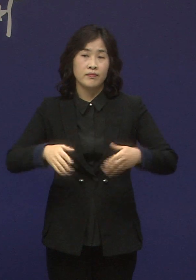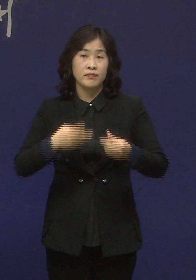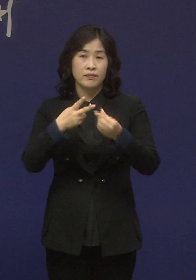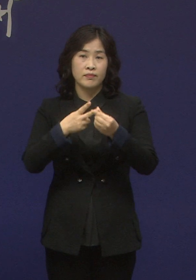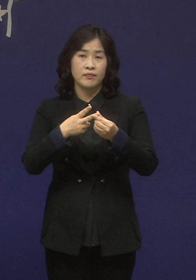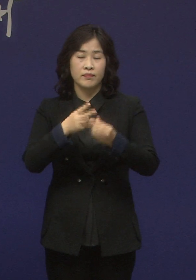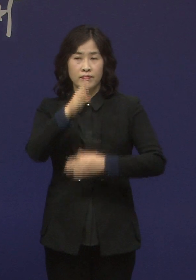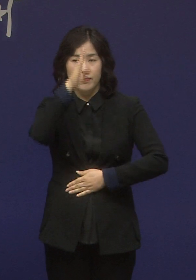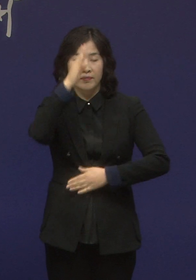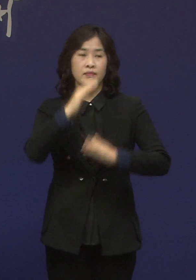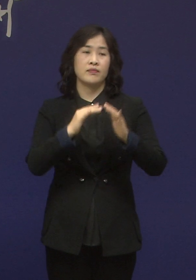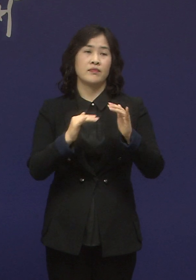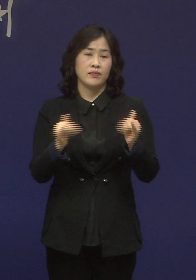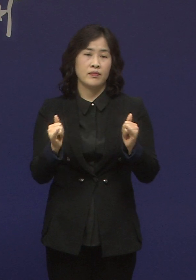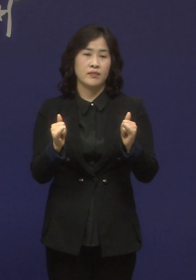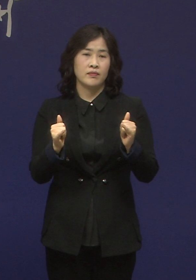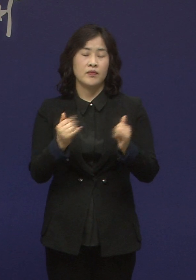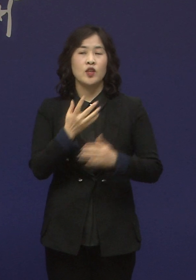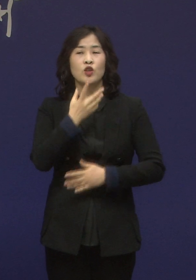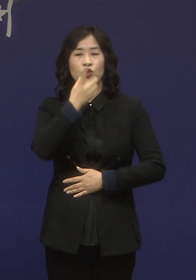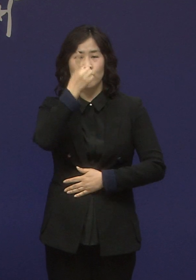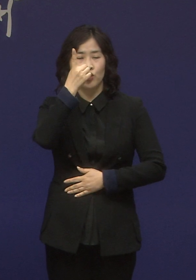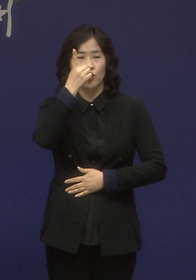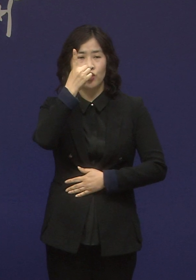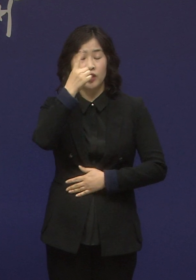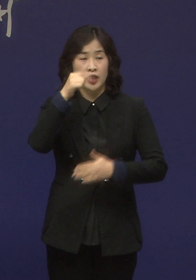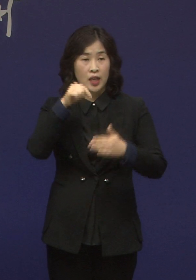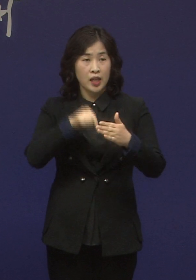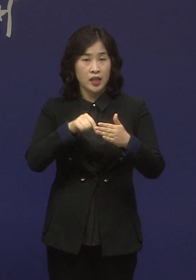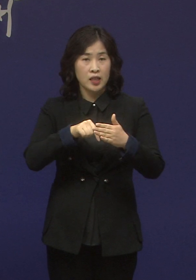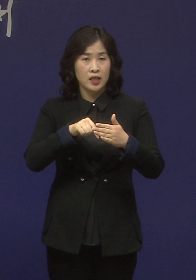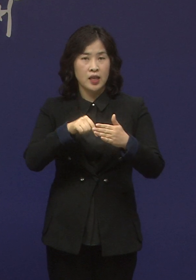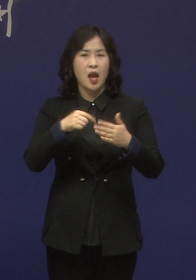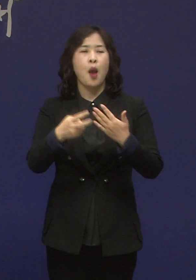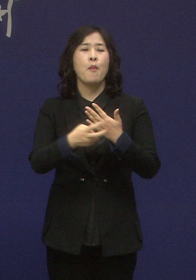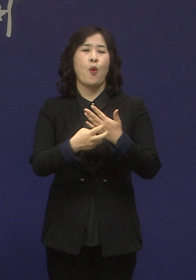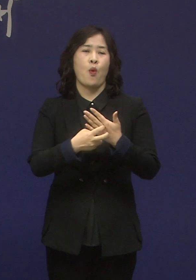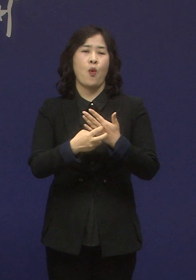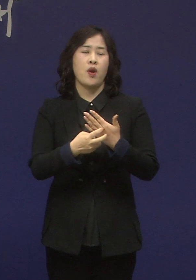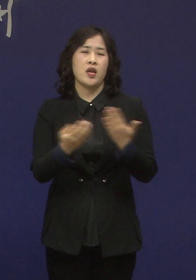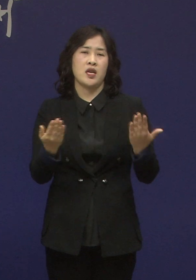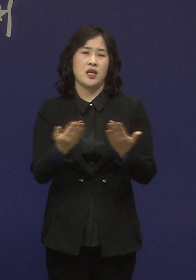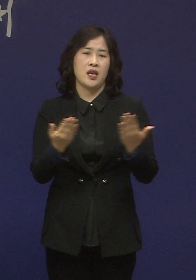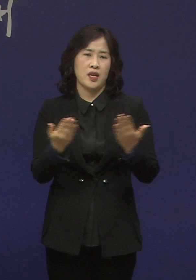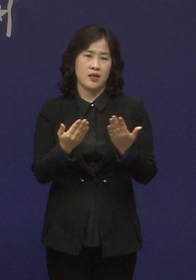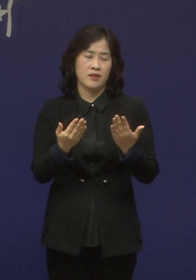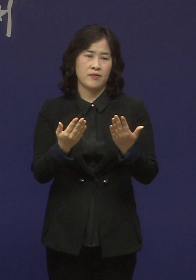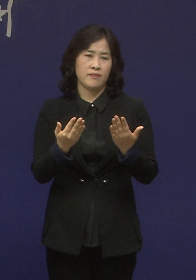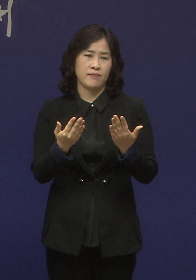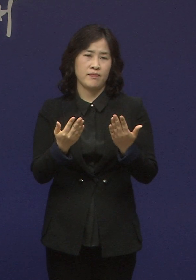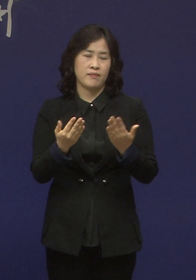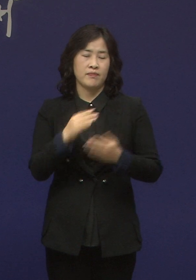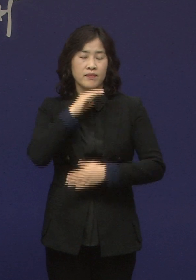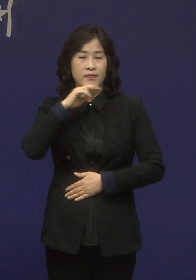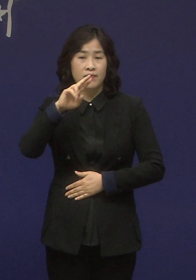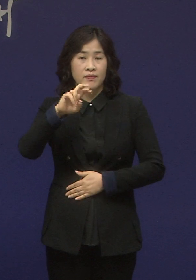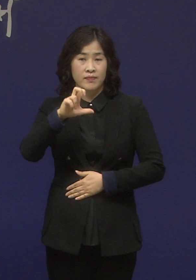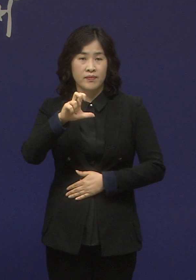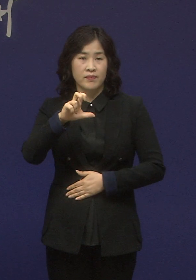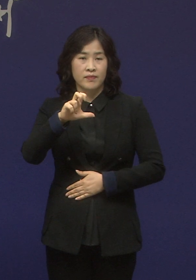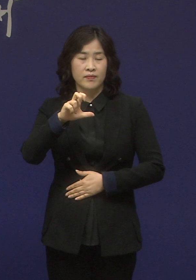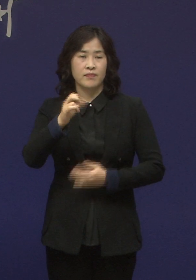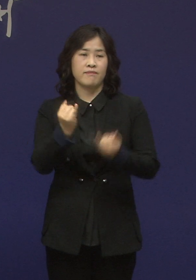두 번째 확진자는 순천시 소재 내과 의원에서 종사하는